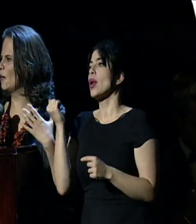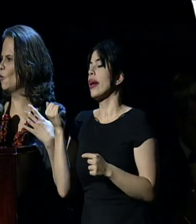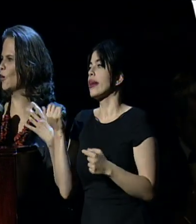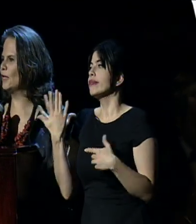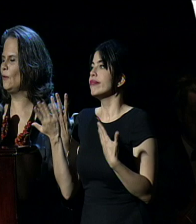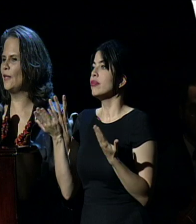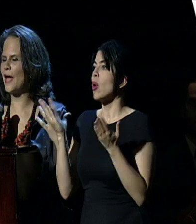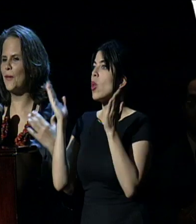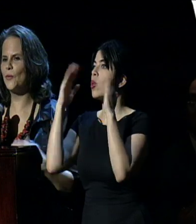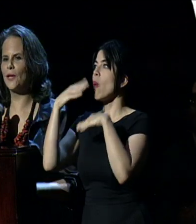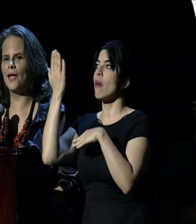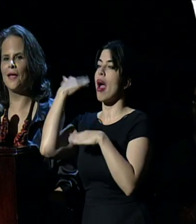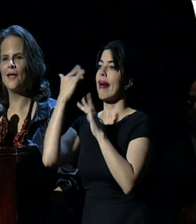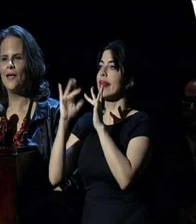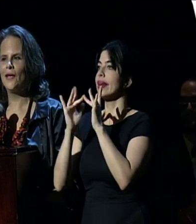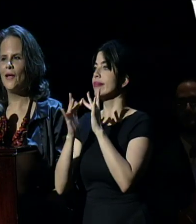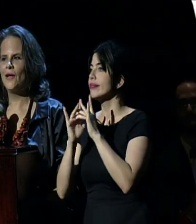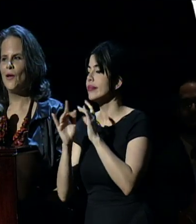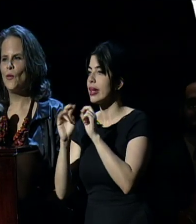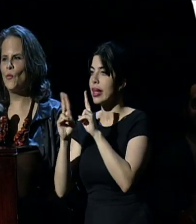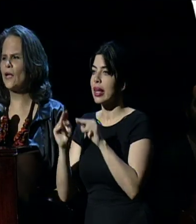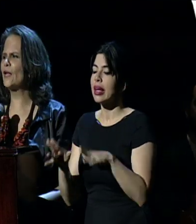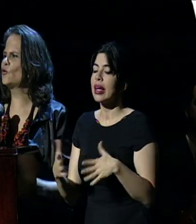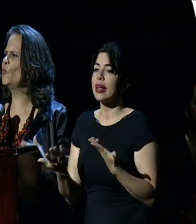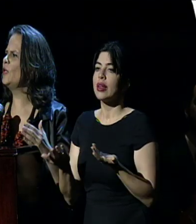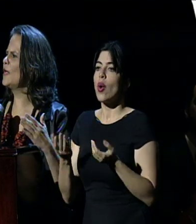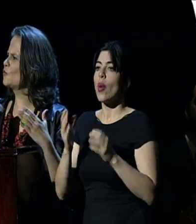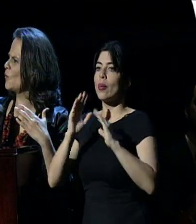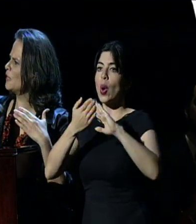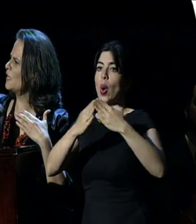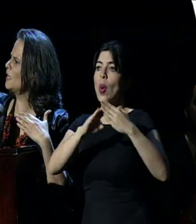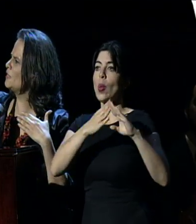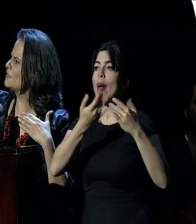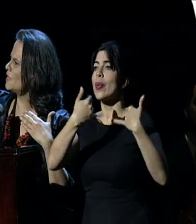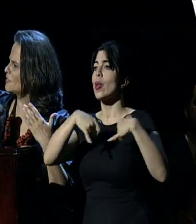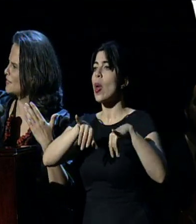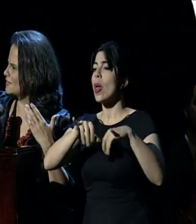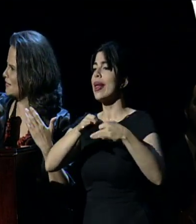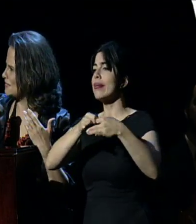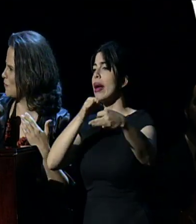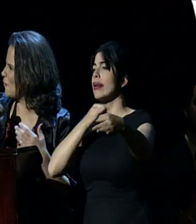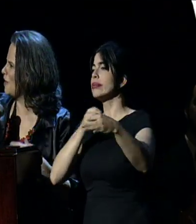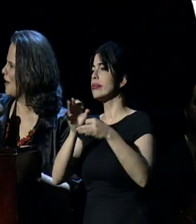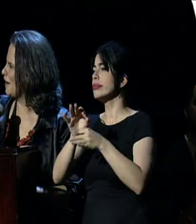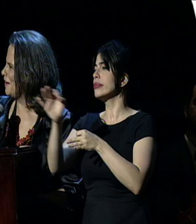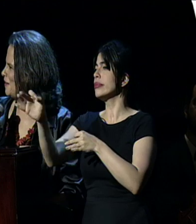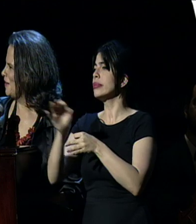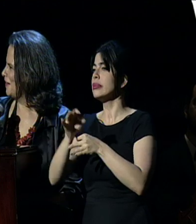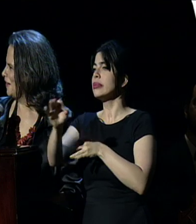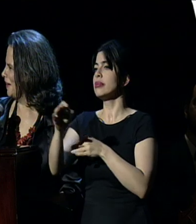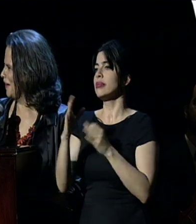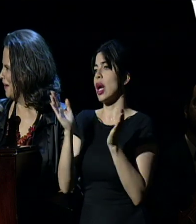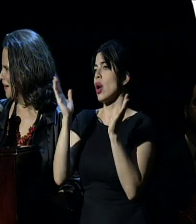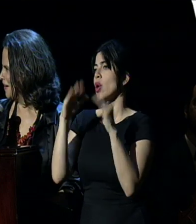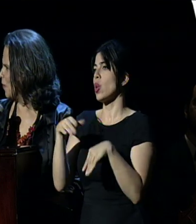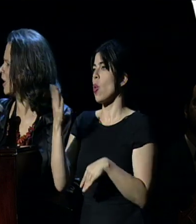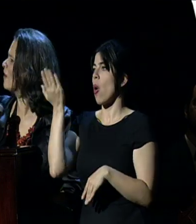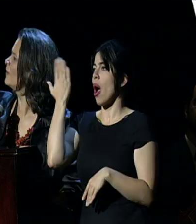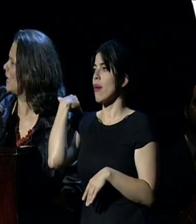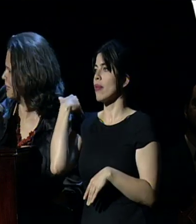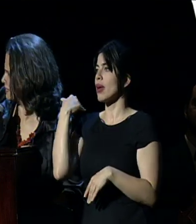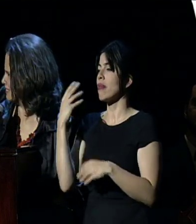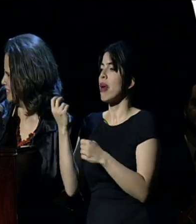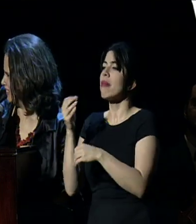tanta conectividad, porque las comunidades todavía tenían distancias en las que no había,